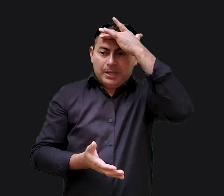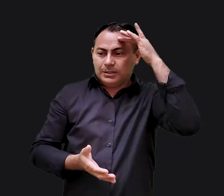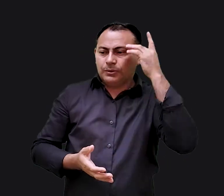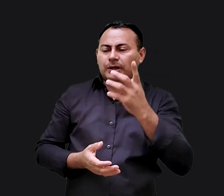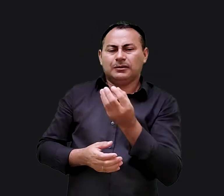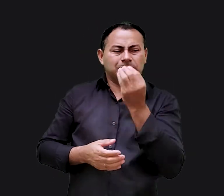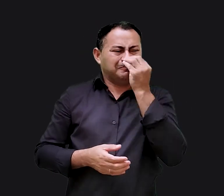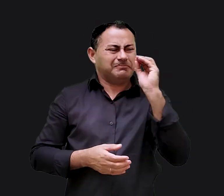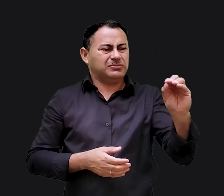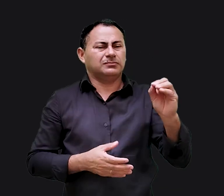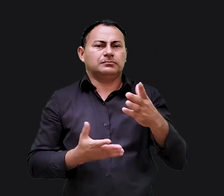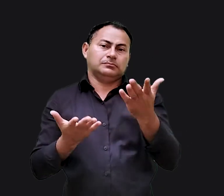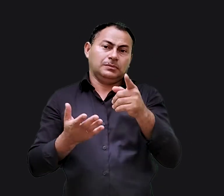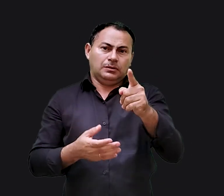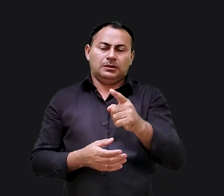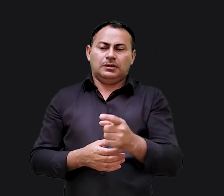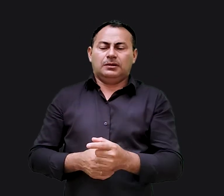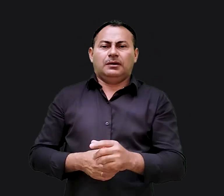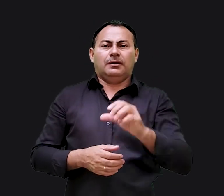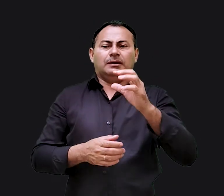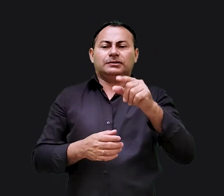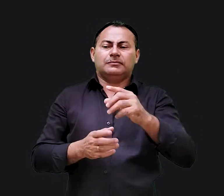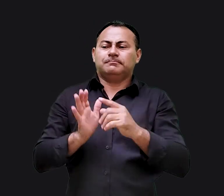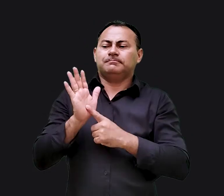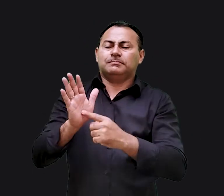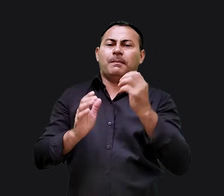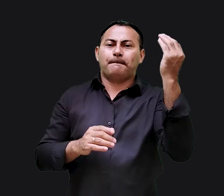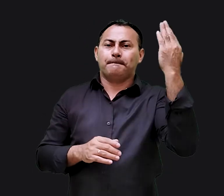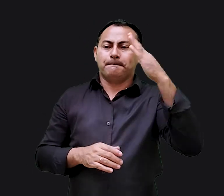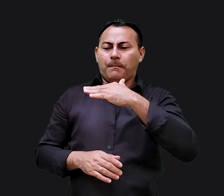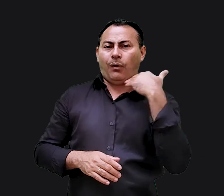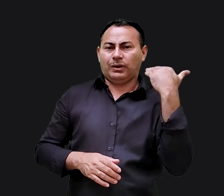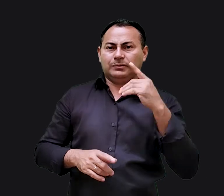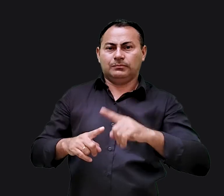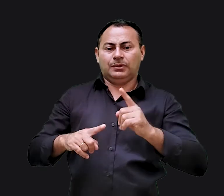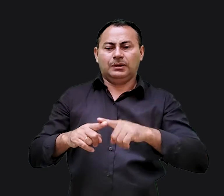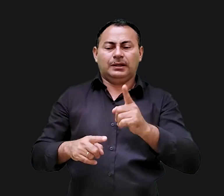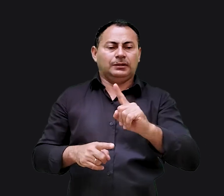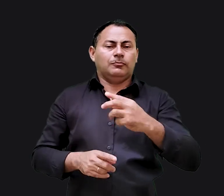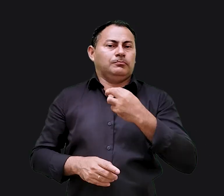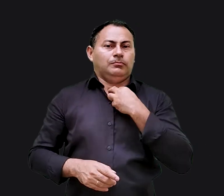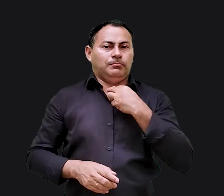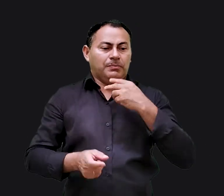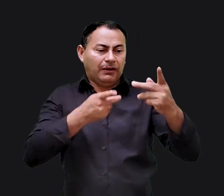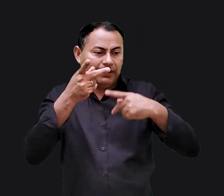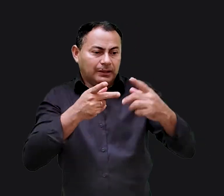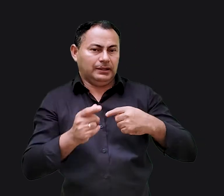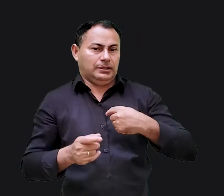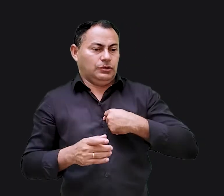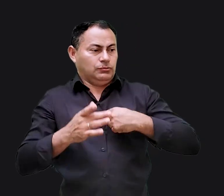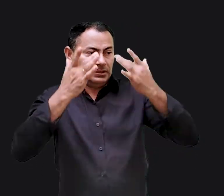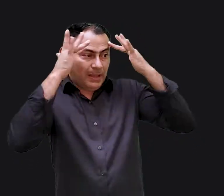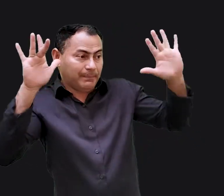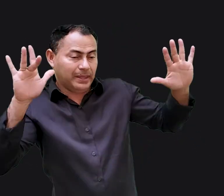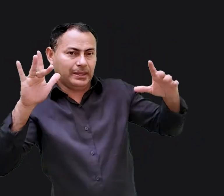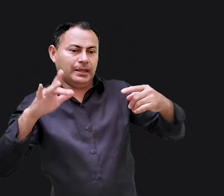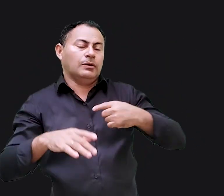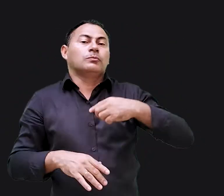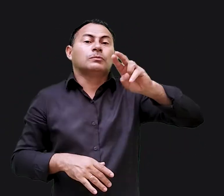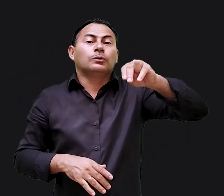pessoa e ela rejeita, então você é a fragrância de morte, porque a partir de então ela não poderá dizer, eu não sabia, eu nunca